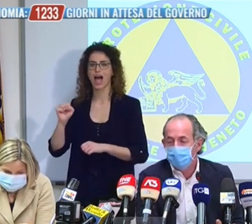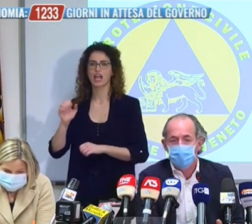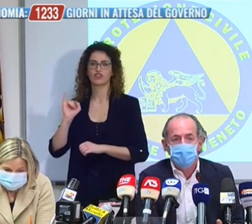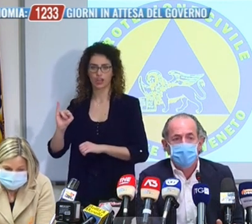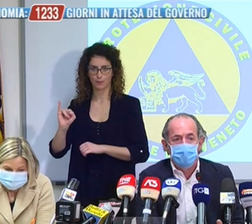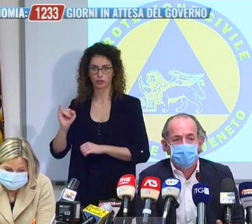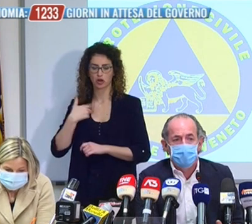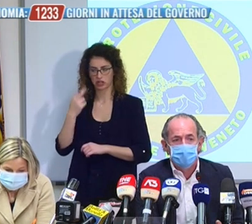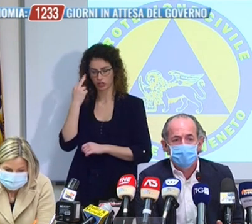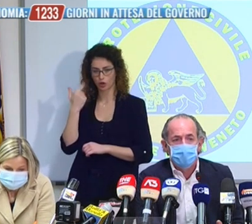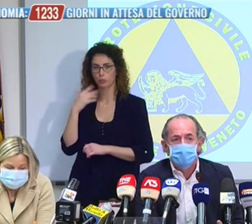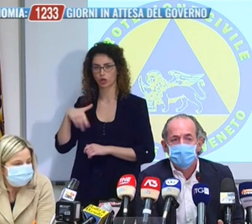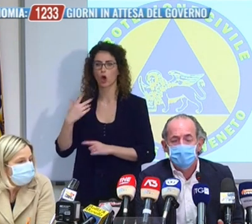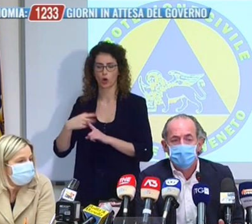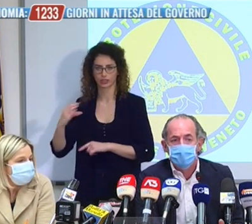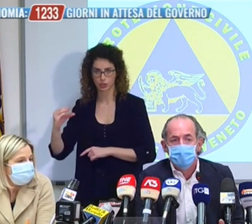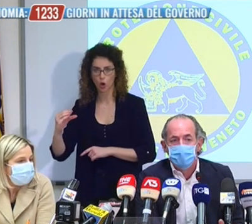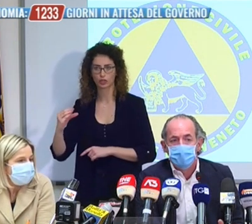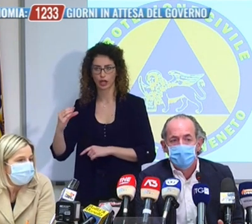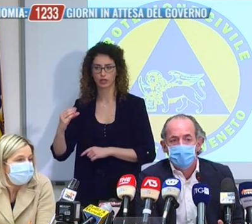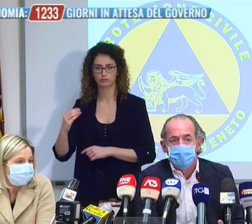quello che ricordo io, dei cortisonici, cioè